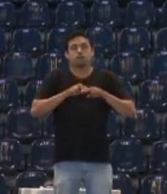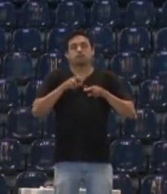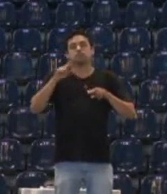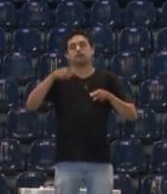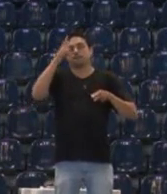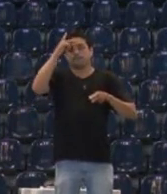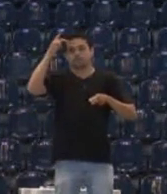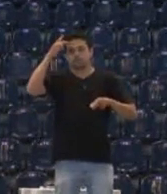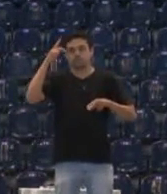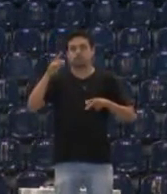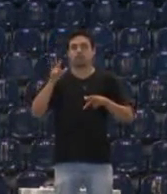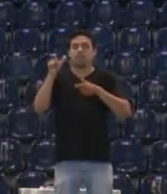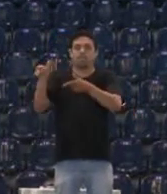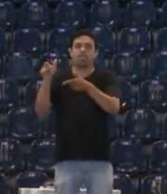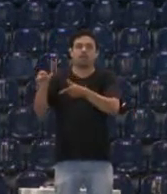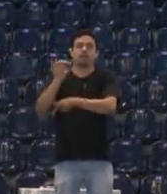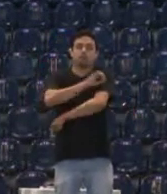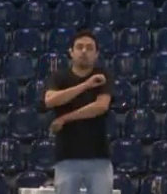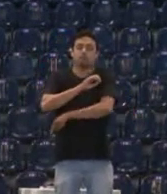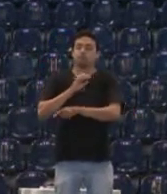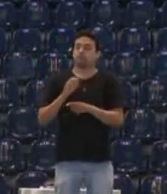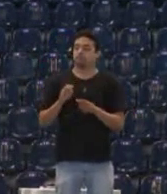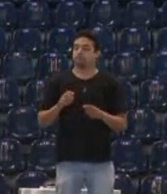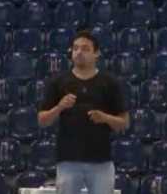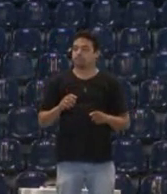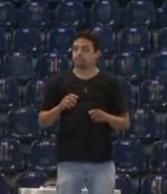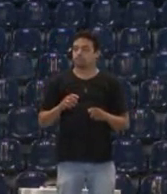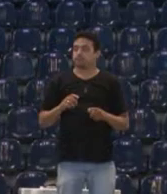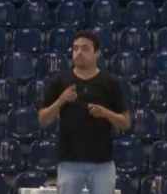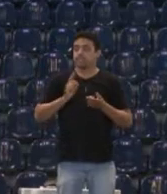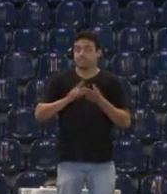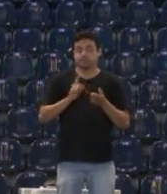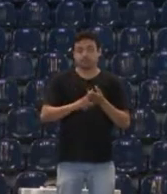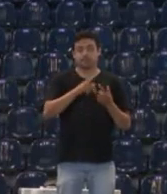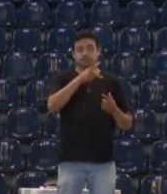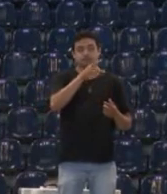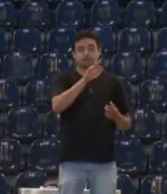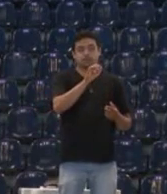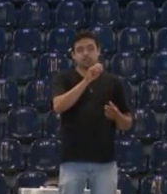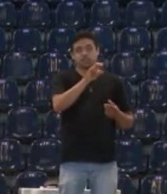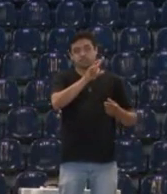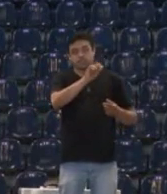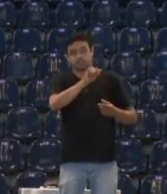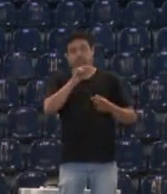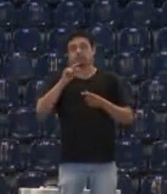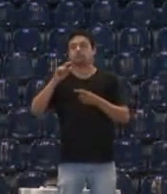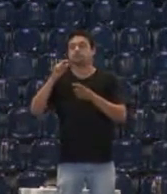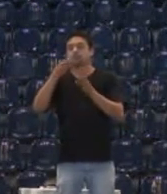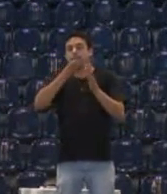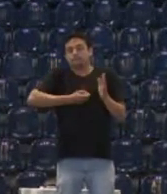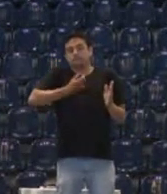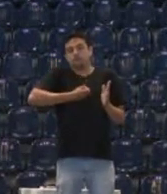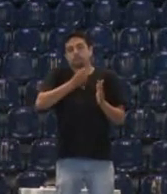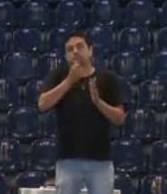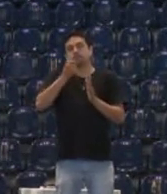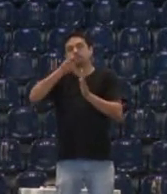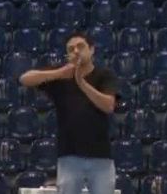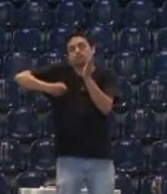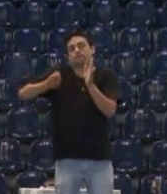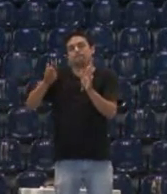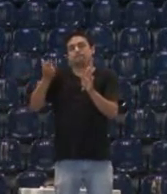isso e outra acho que patativa analfabeto pois faz melhor que eu quero ver